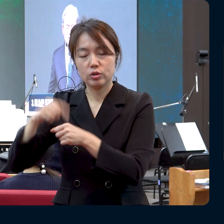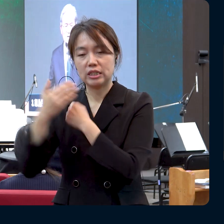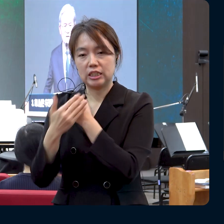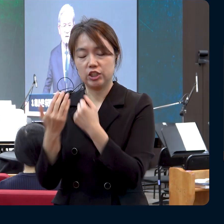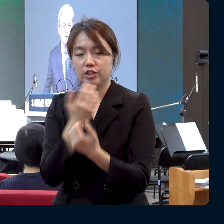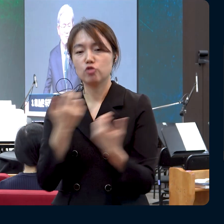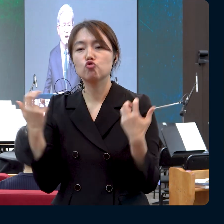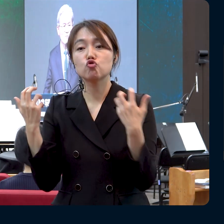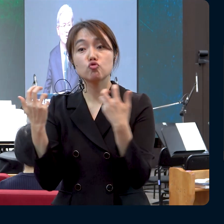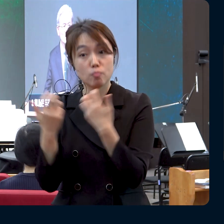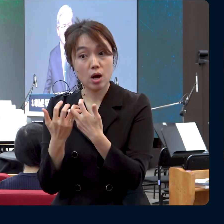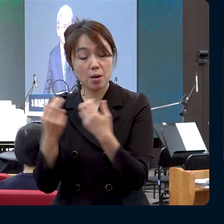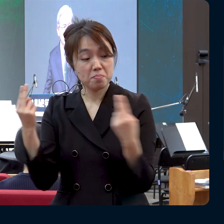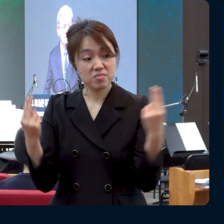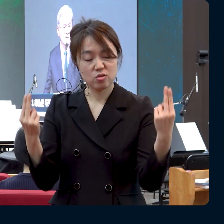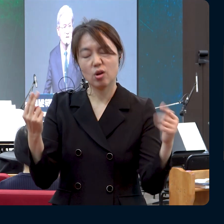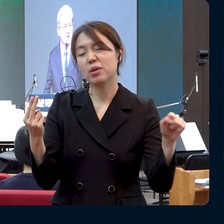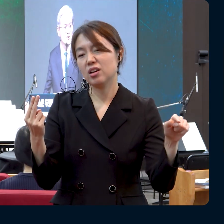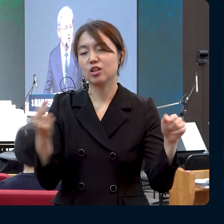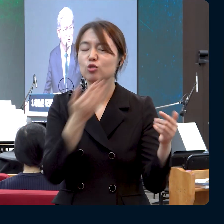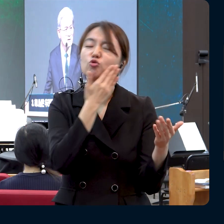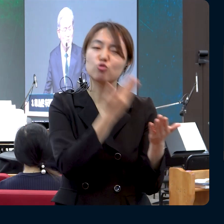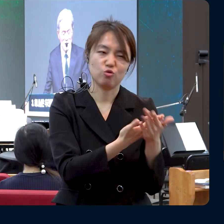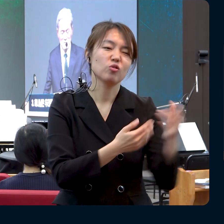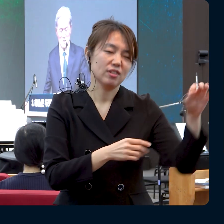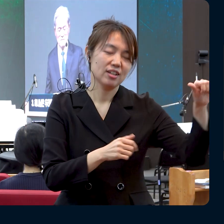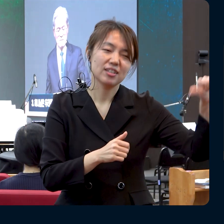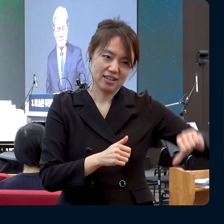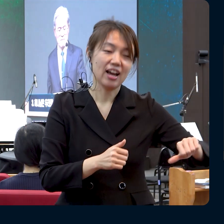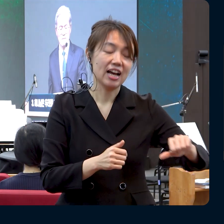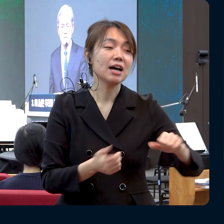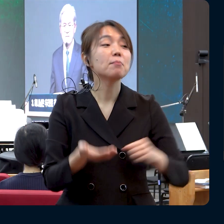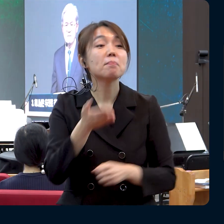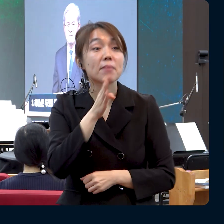해서 그게 정말 아무것도 아니다 하는 뜻은 절대로 아닙니다.